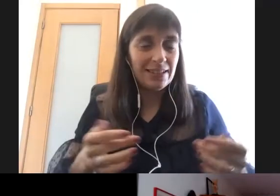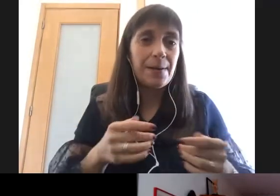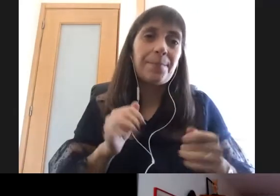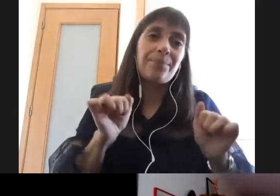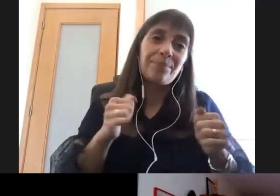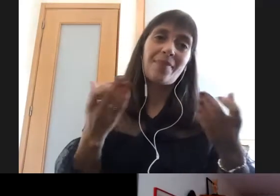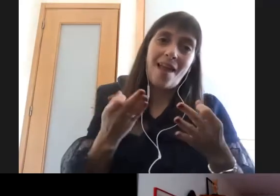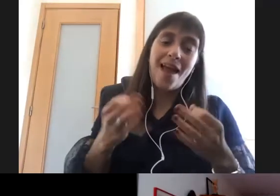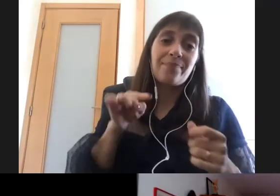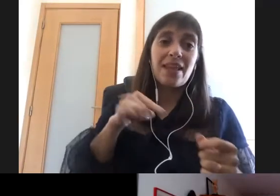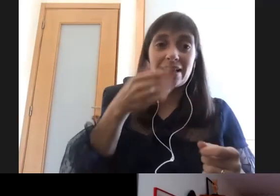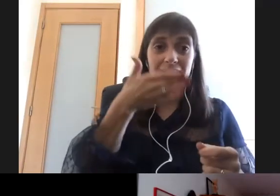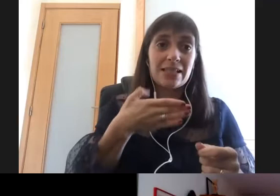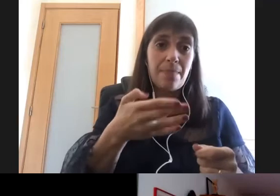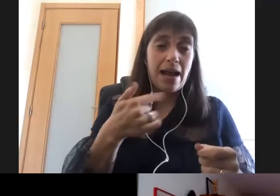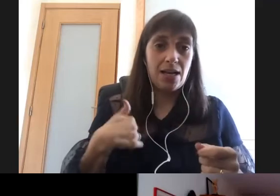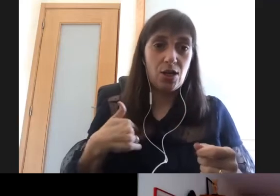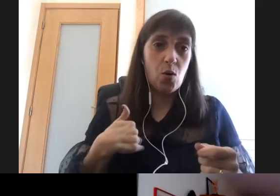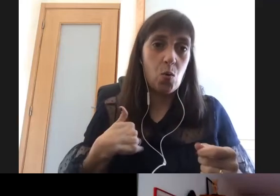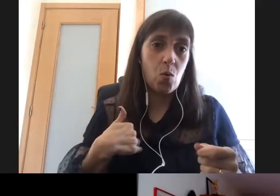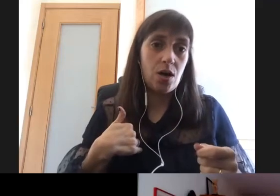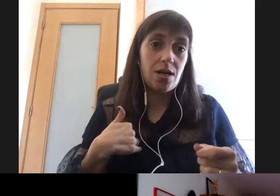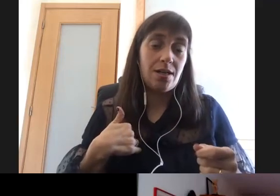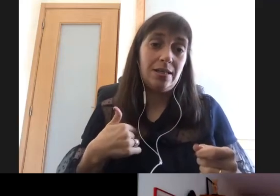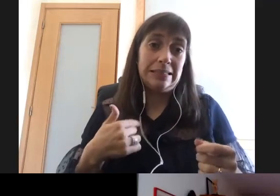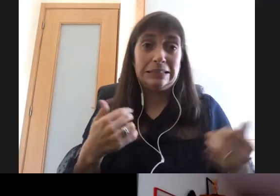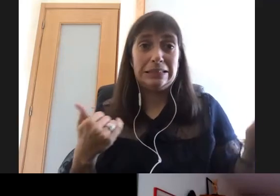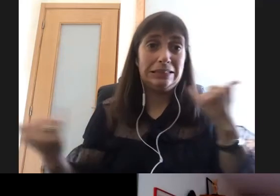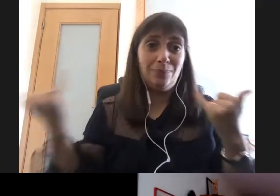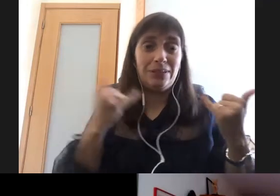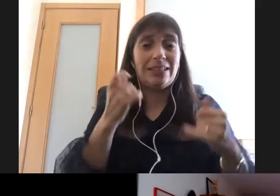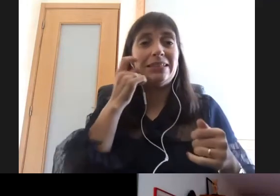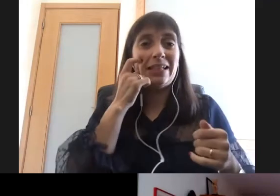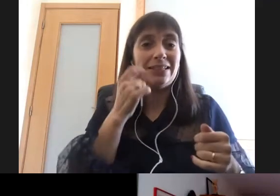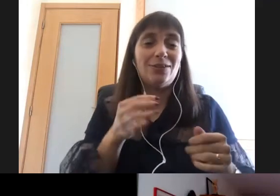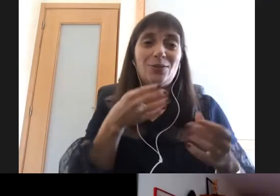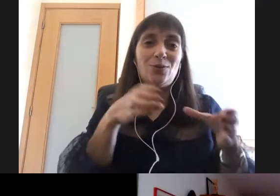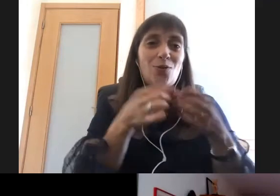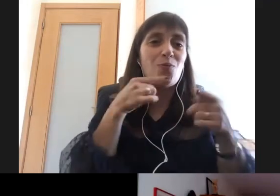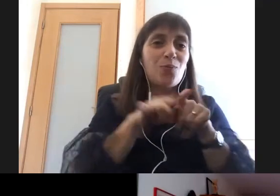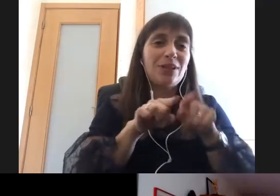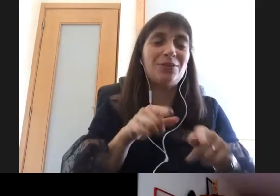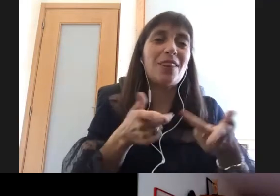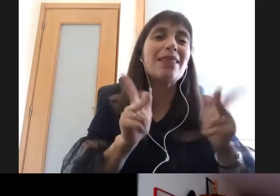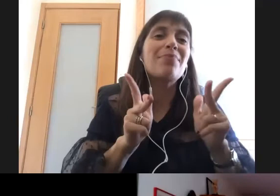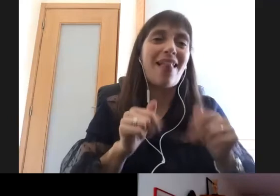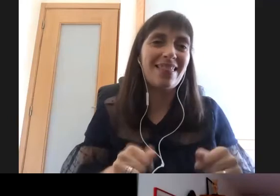Nessa semana eu estou apanhando dos liberais. Dos liberais? De um partido